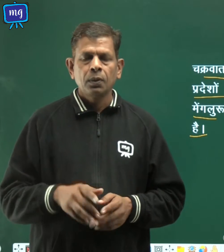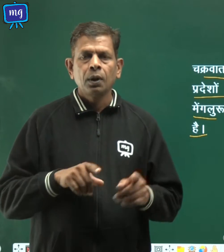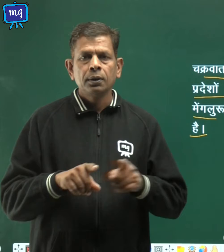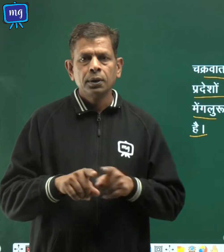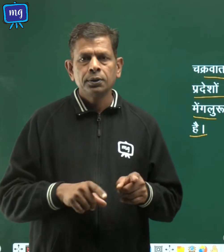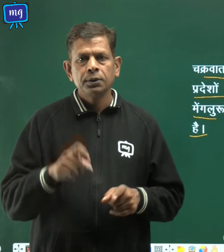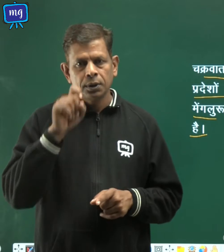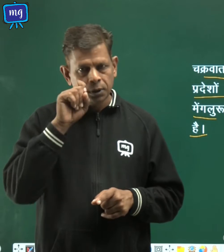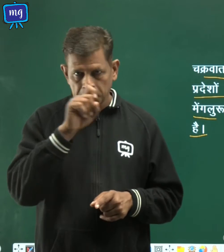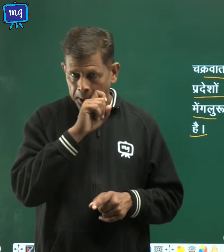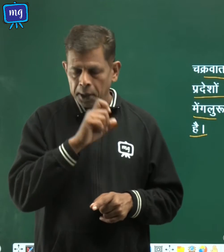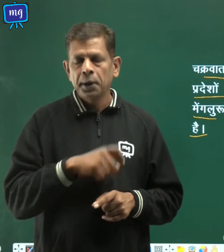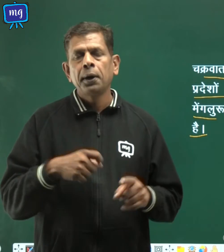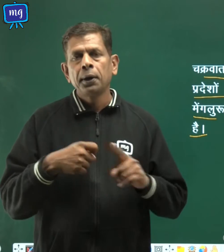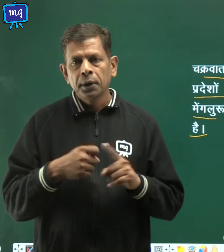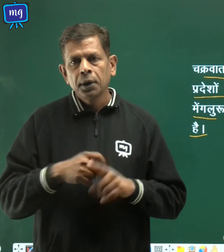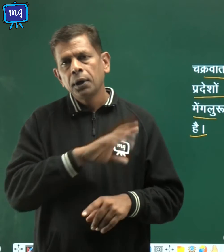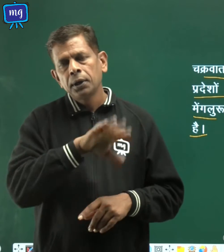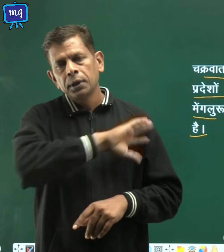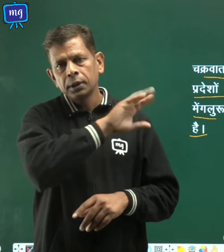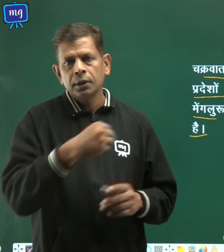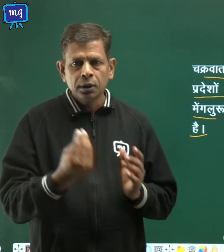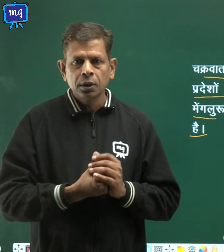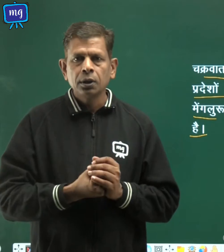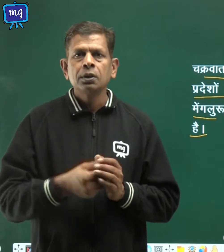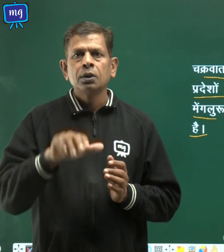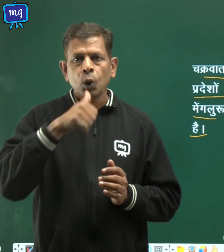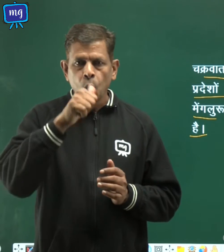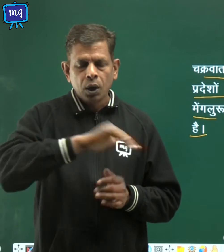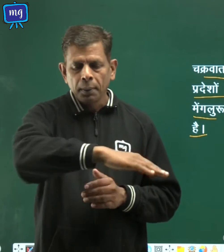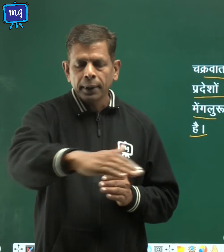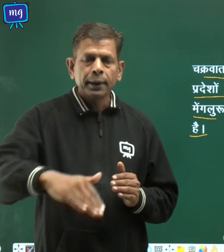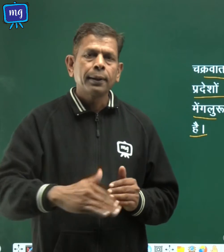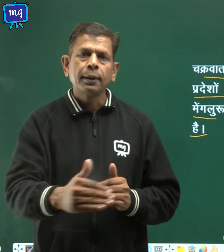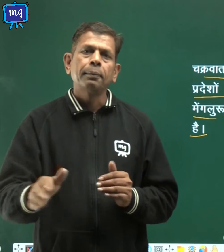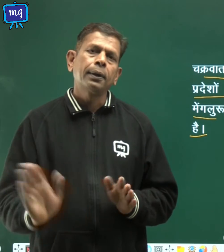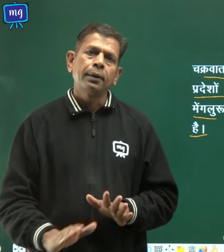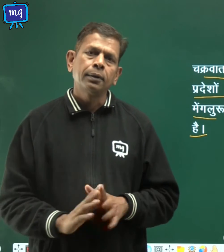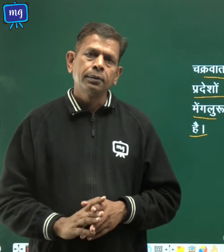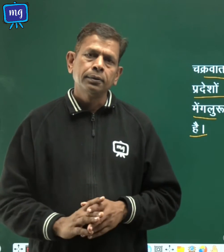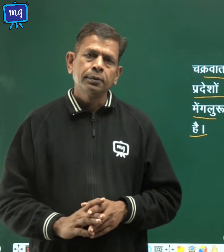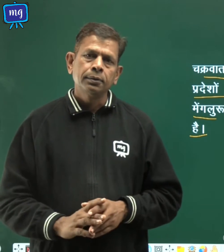जैसे चेन्नई है, केरल है, ये सब समुद्र के तट पर हैं।